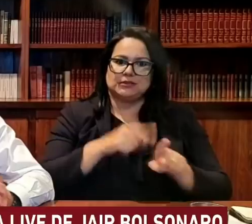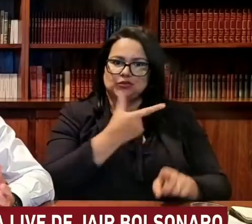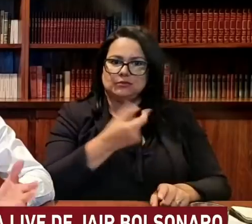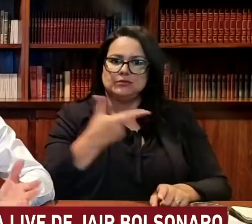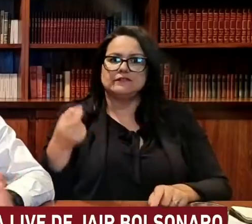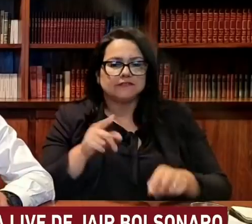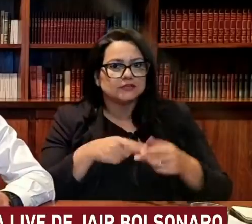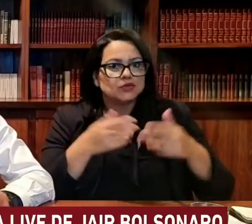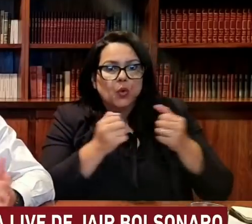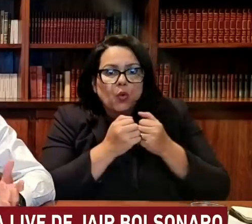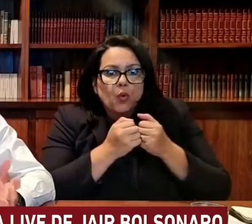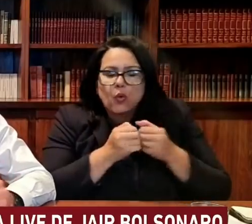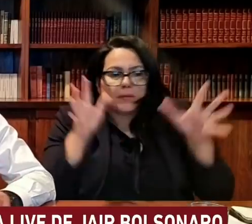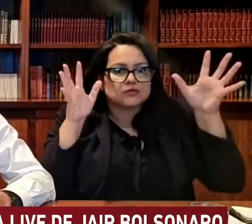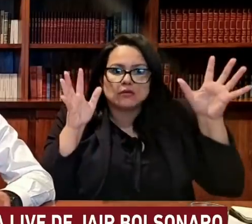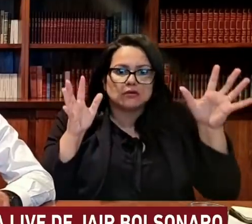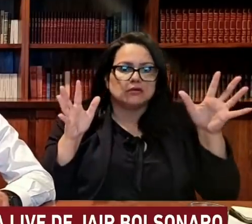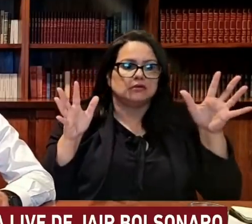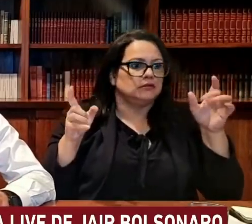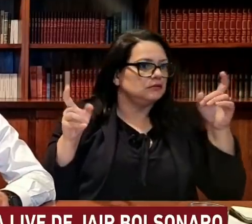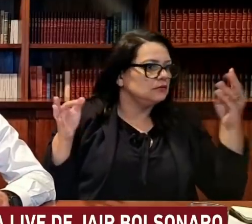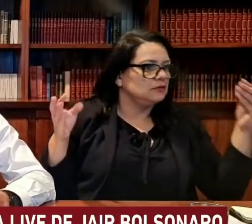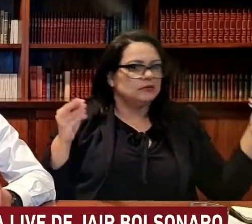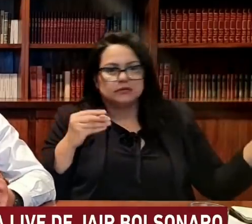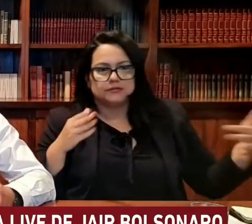quando eclodiu a guerra, né?